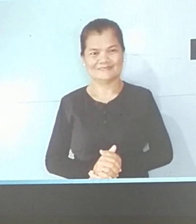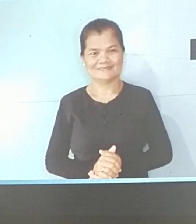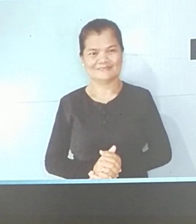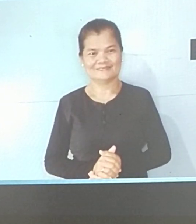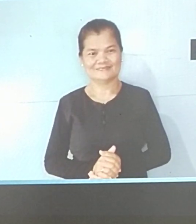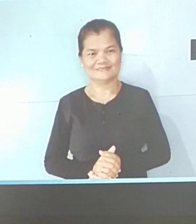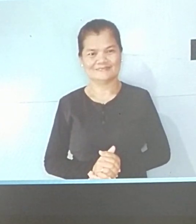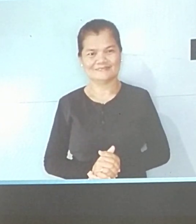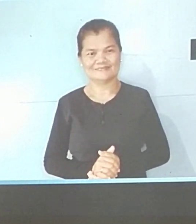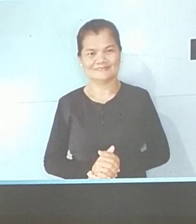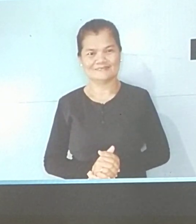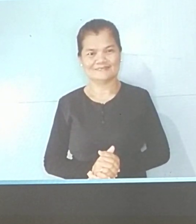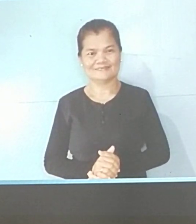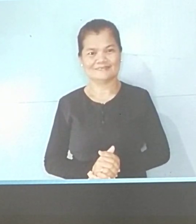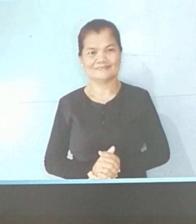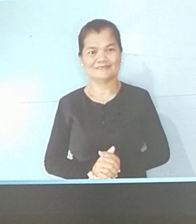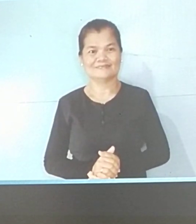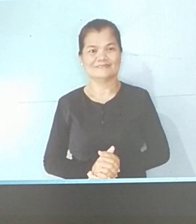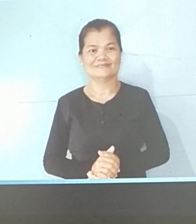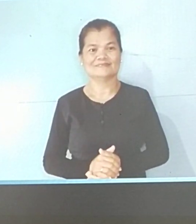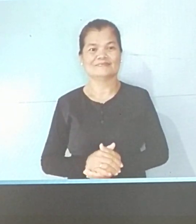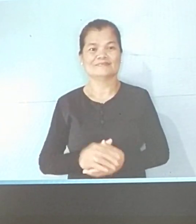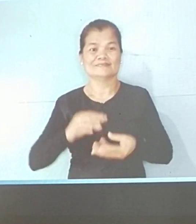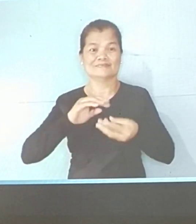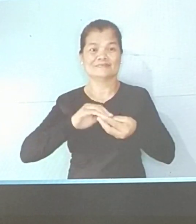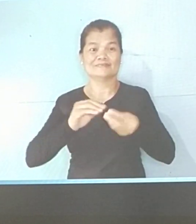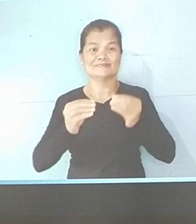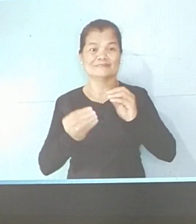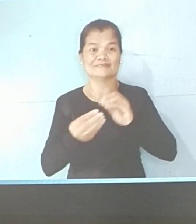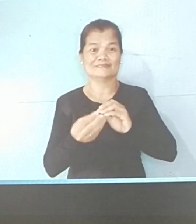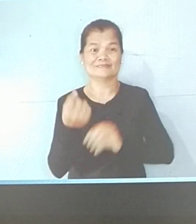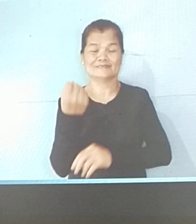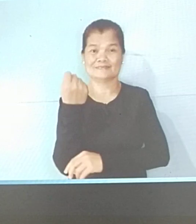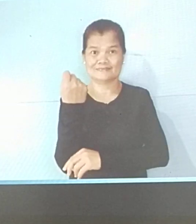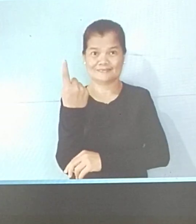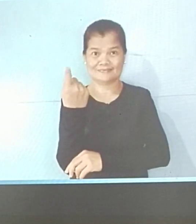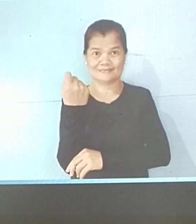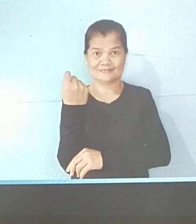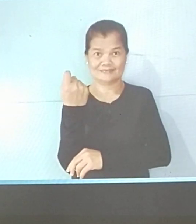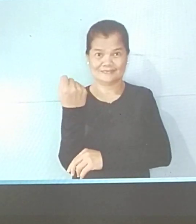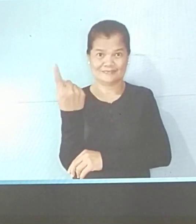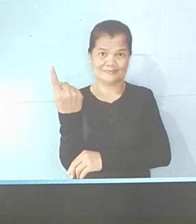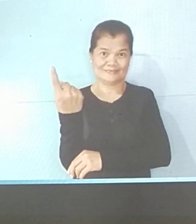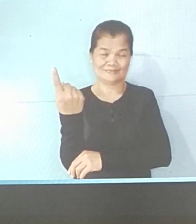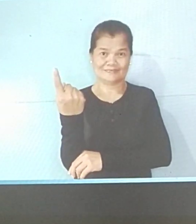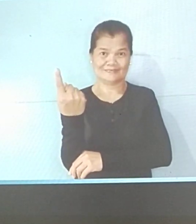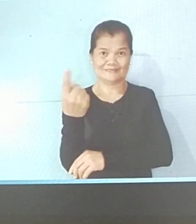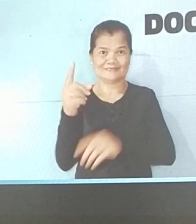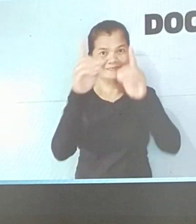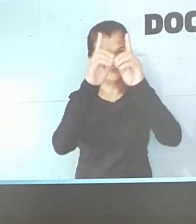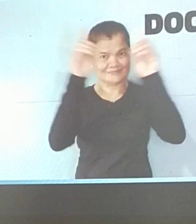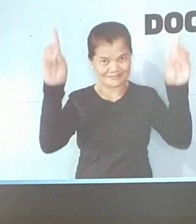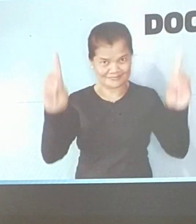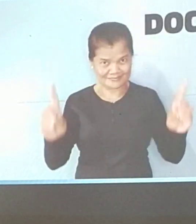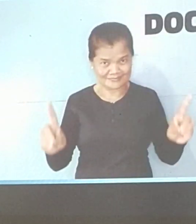Parang burger. Parang burger na. Burger. Number 11. Ayun nga kita. Ayun.